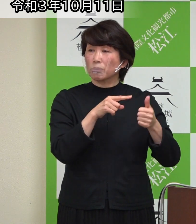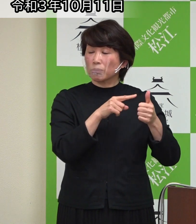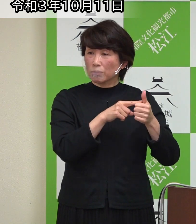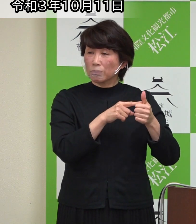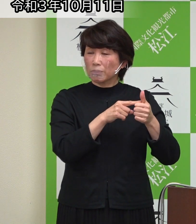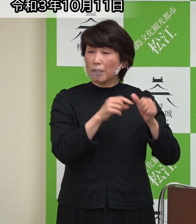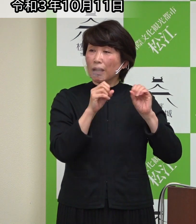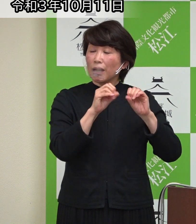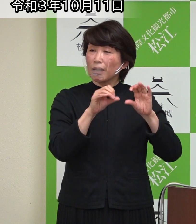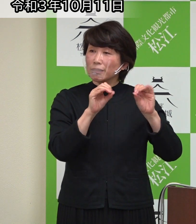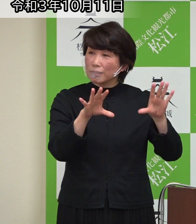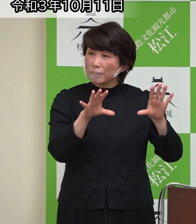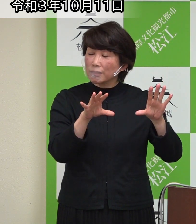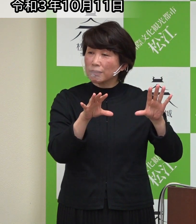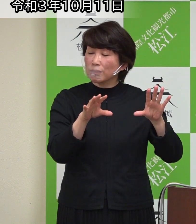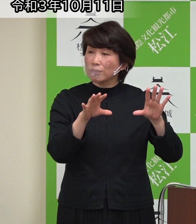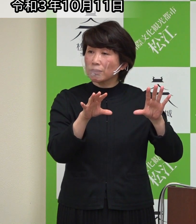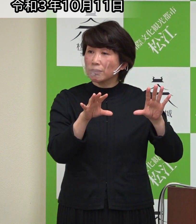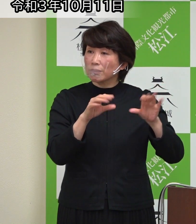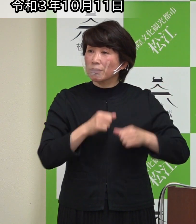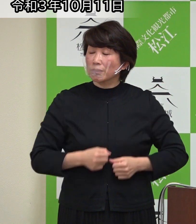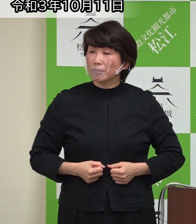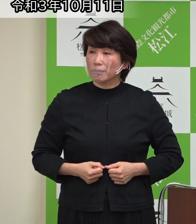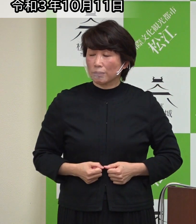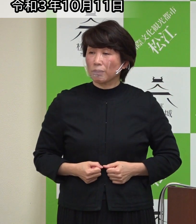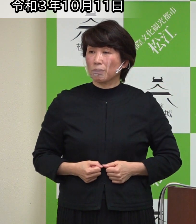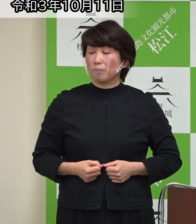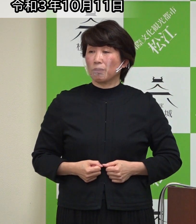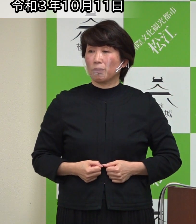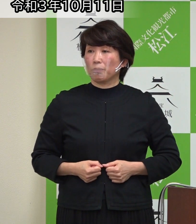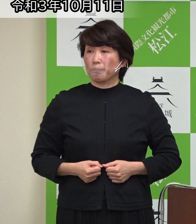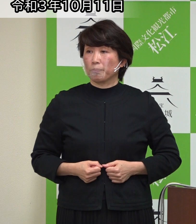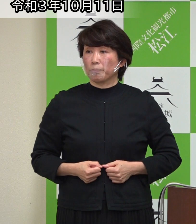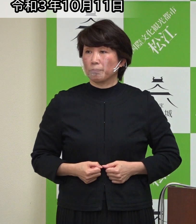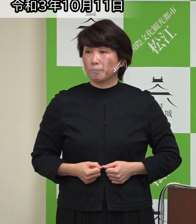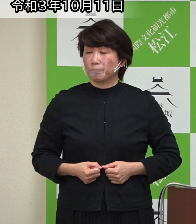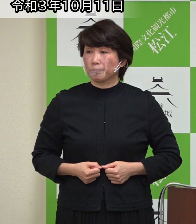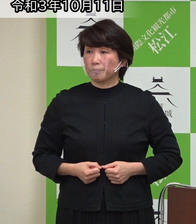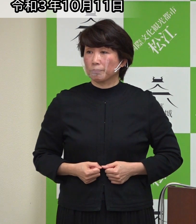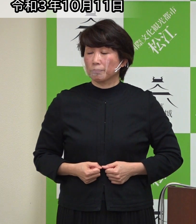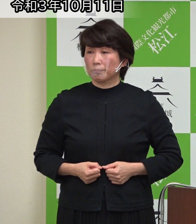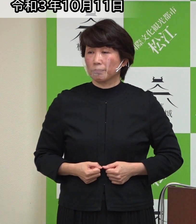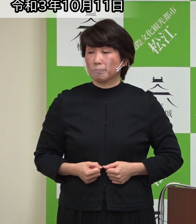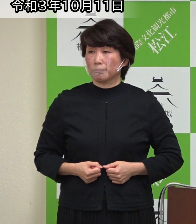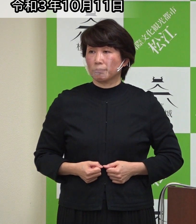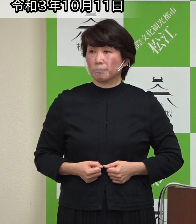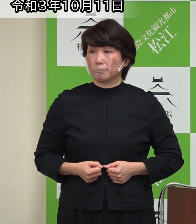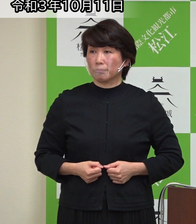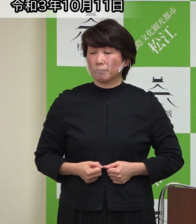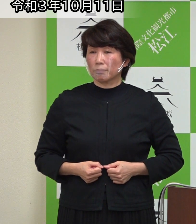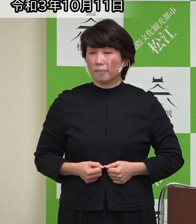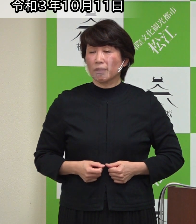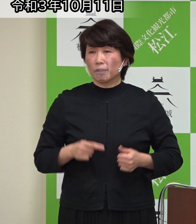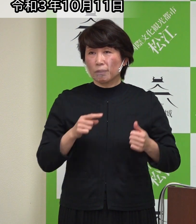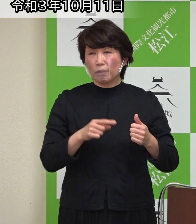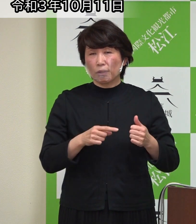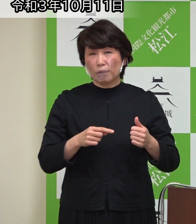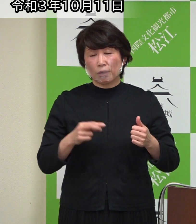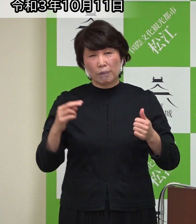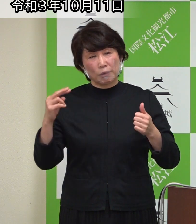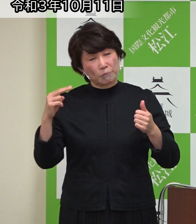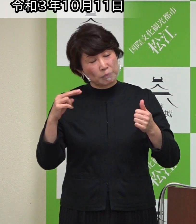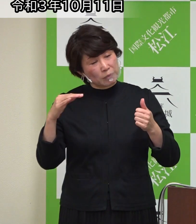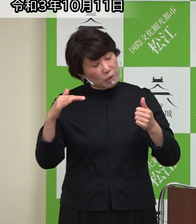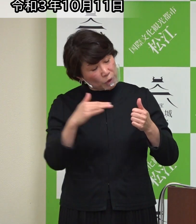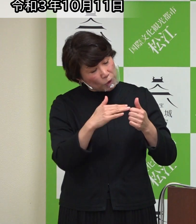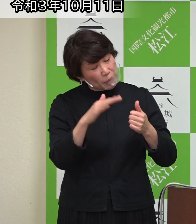思うので、はい、どうするかっていうのはあれですけれども、そういったことをするとなんかあのより見たいなと思うのではないかと思いました。